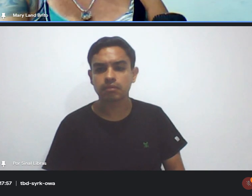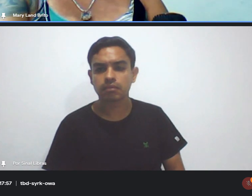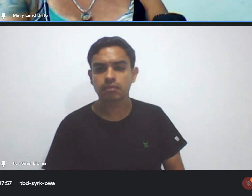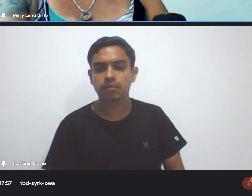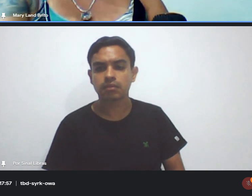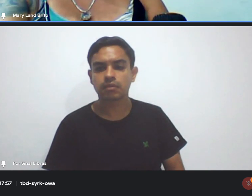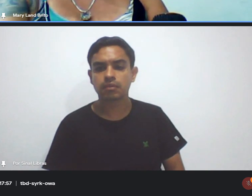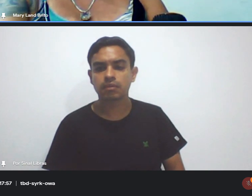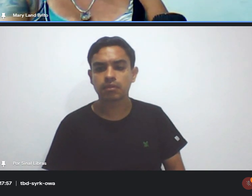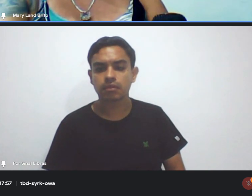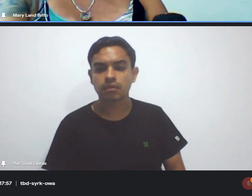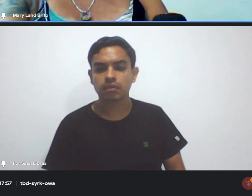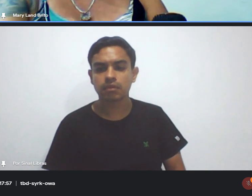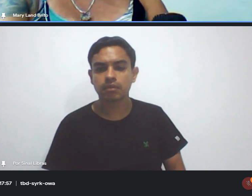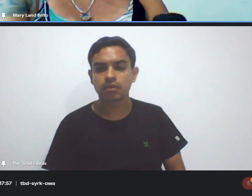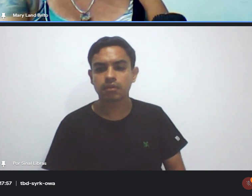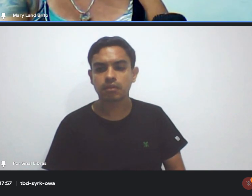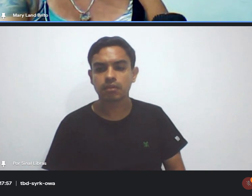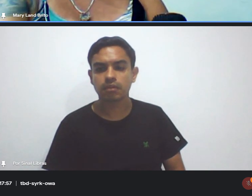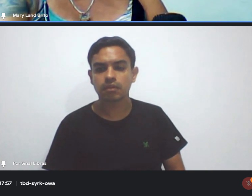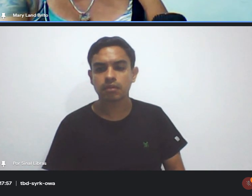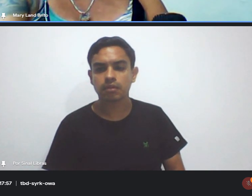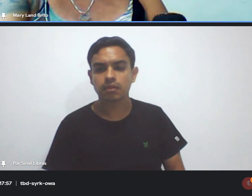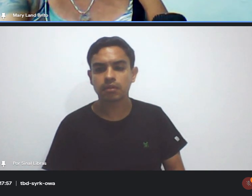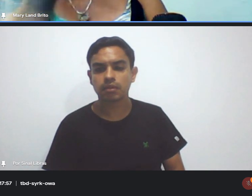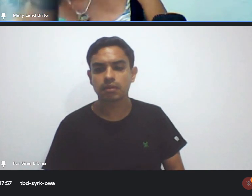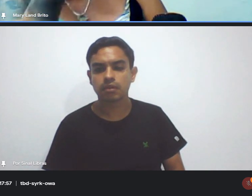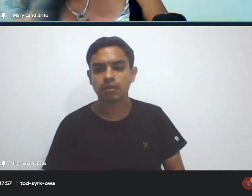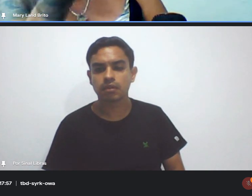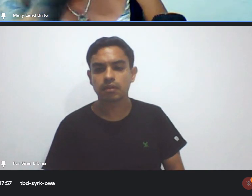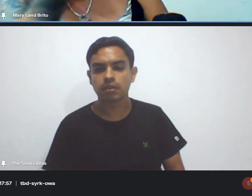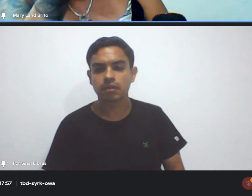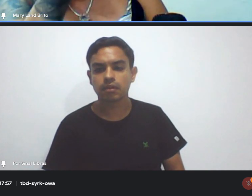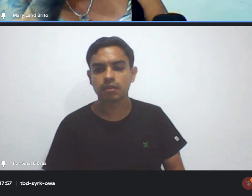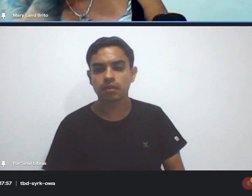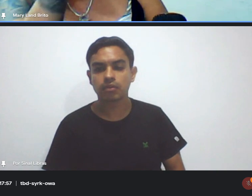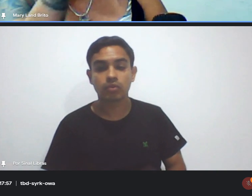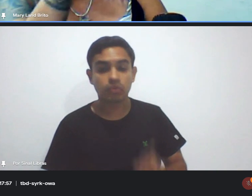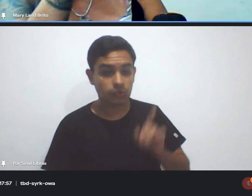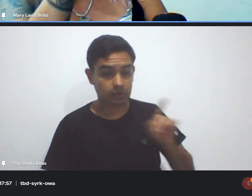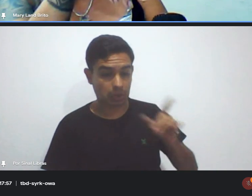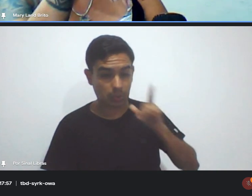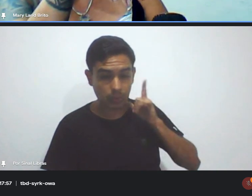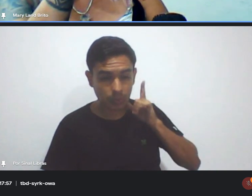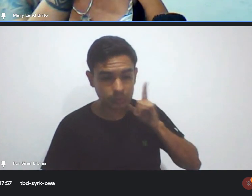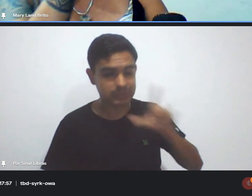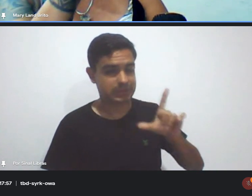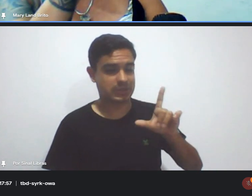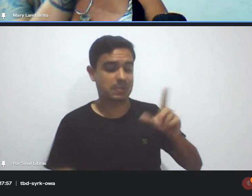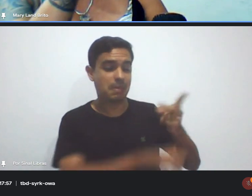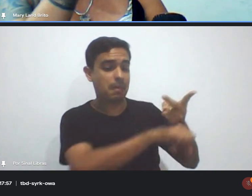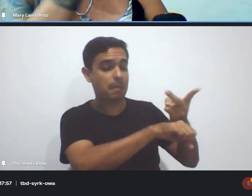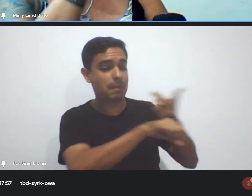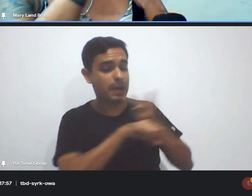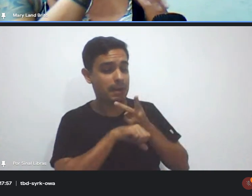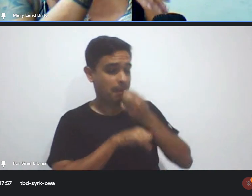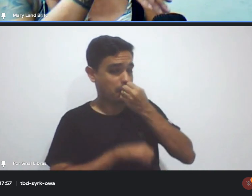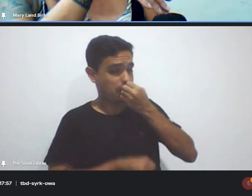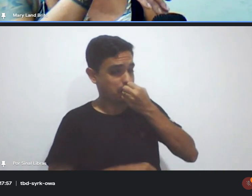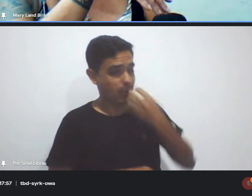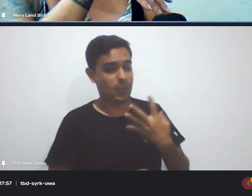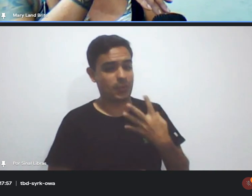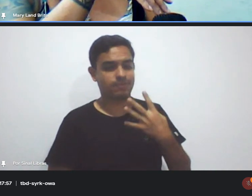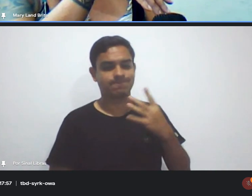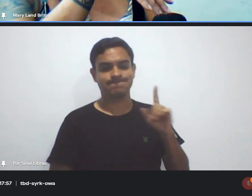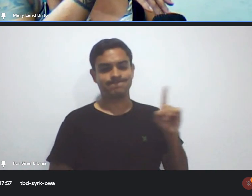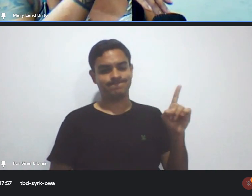Armando, como disse Catarina, você foi premiado, mas o seu prêmio não foi muito bom não, entendeu? Eu espero que a